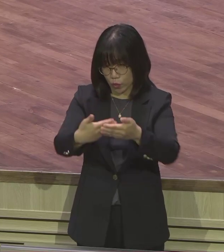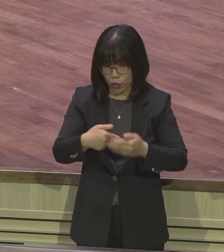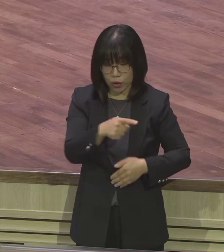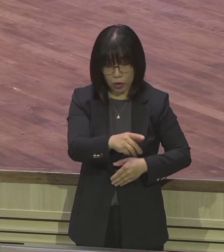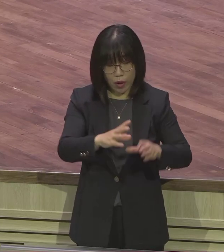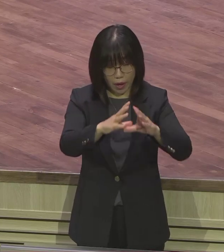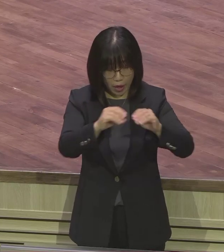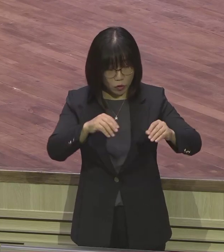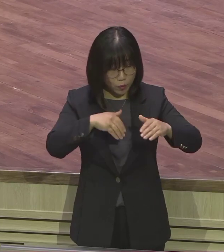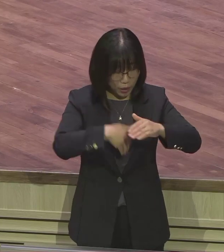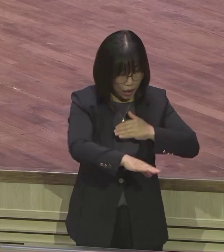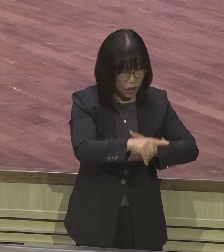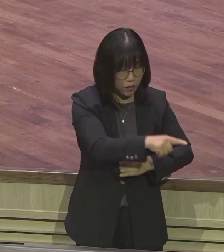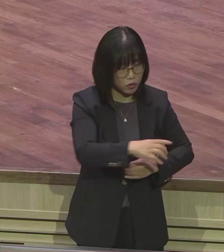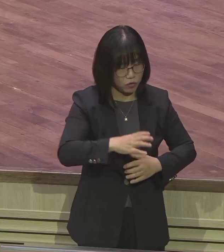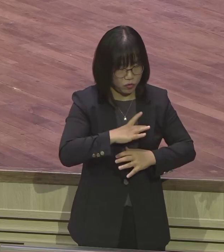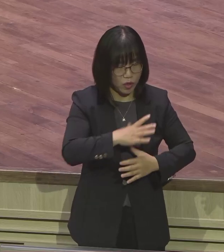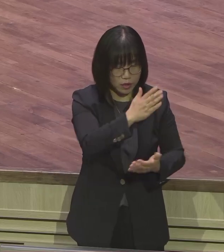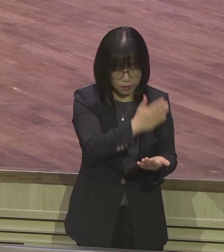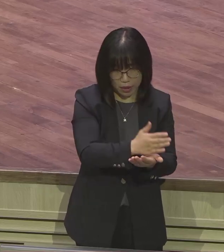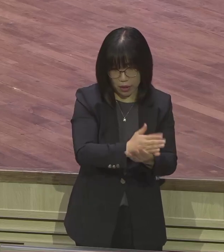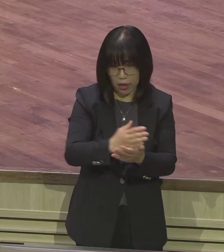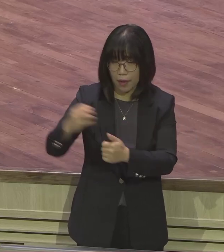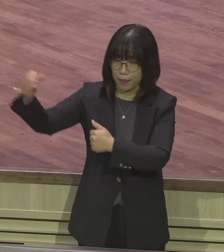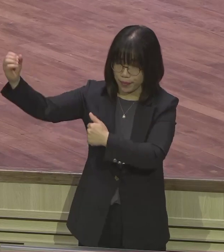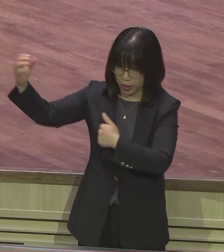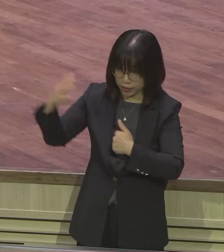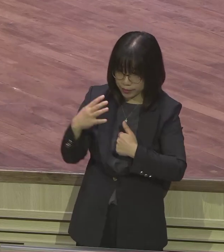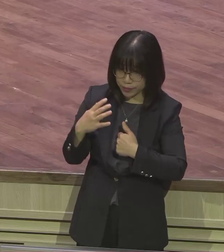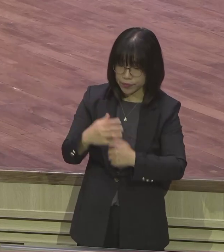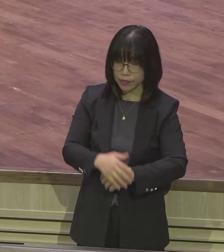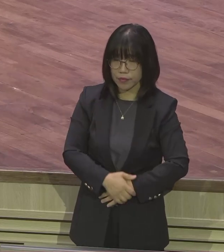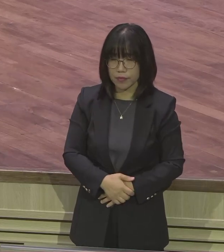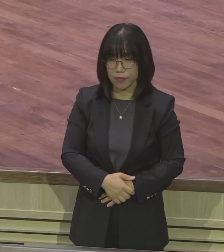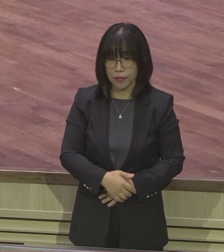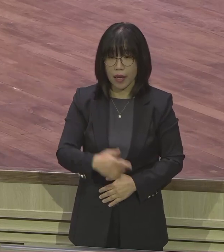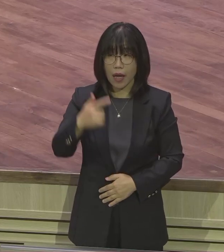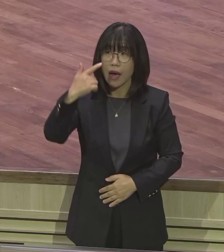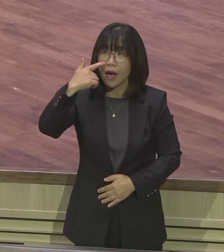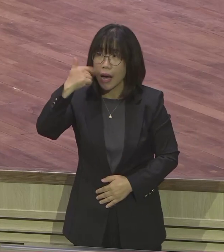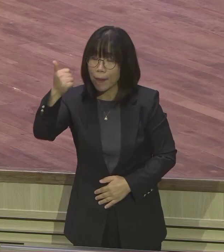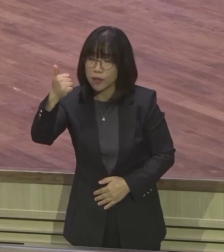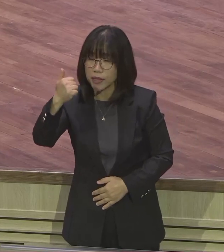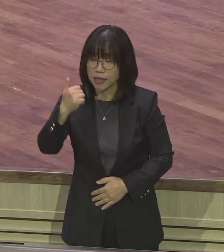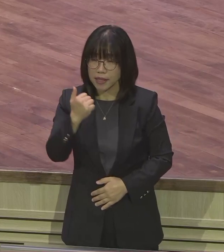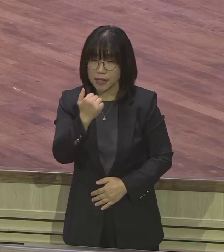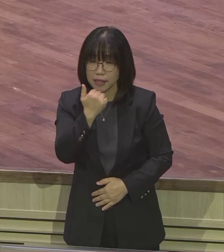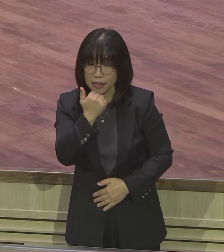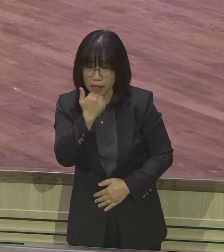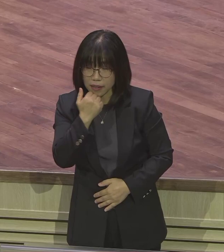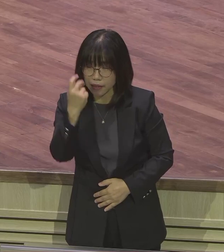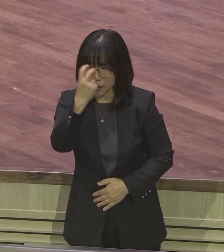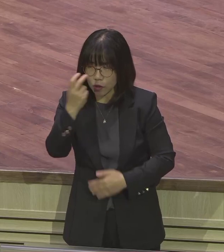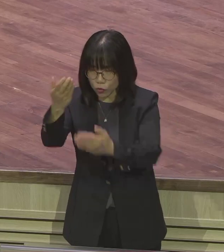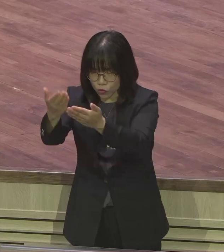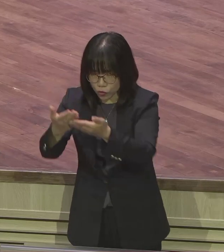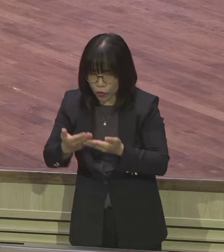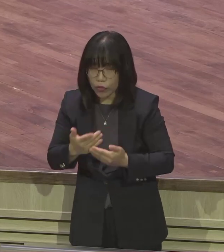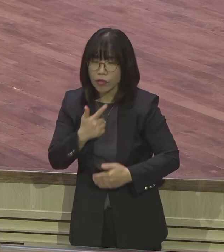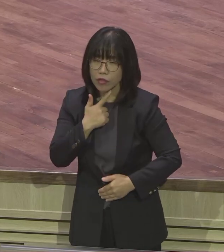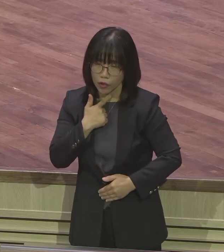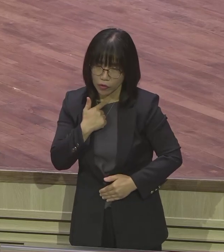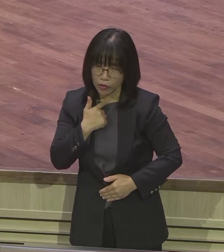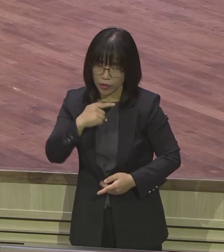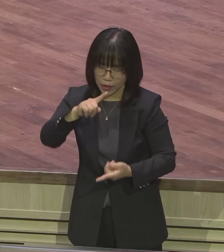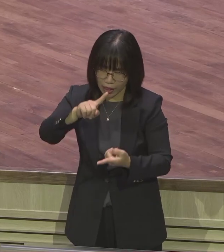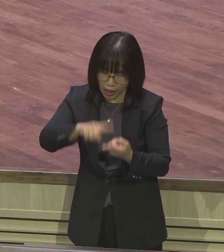것에 대해서 두려워하지 말라라고 말씀합니다. 특별히 이 아버지 이삭을 지켜줬던 그 하나님이심을 언급을 하나님 직접